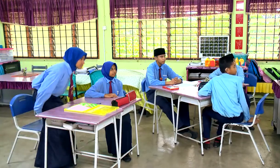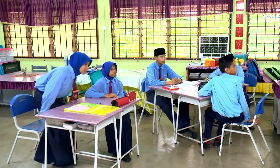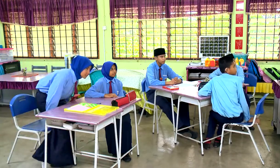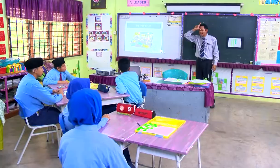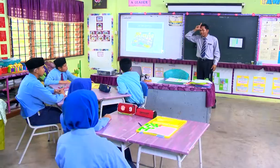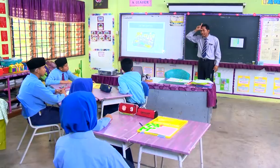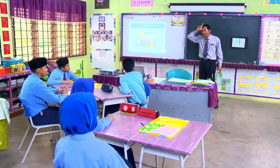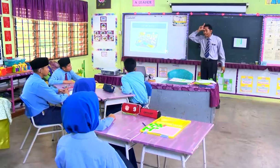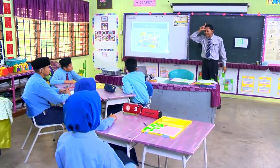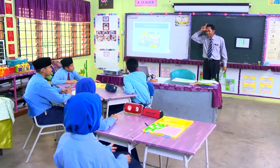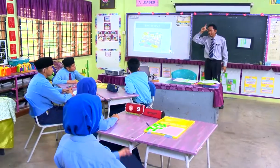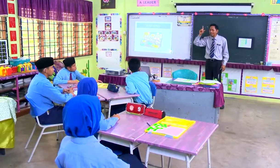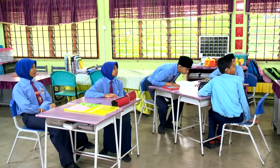Kumpulan lelaki. Ha.